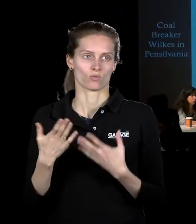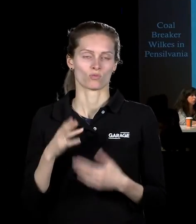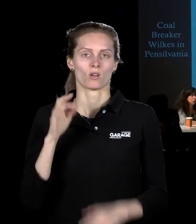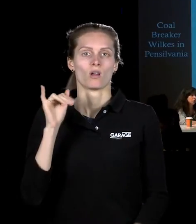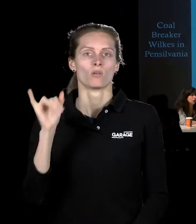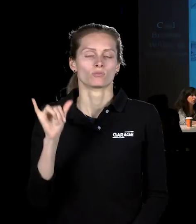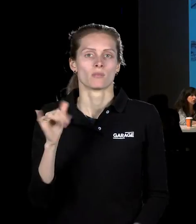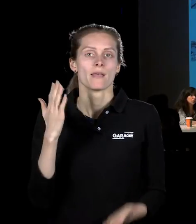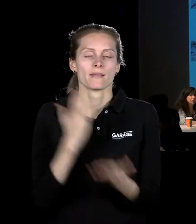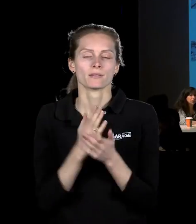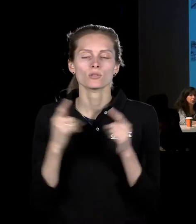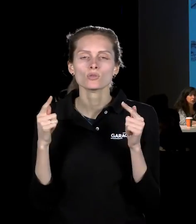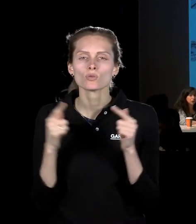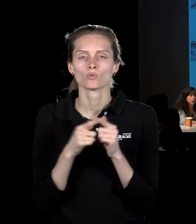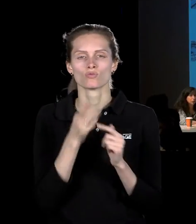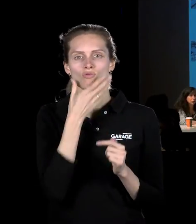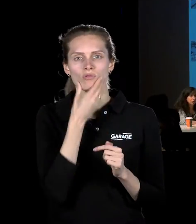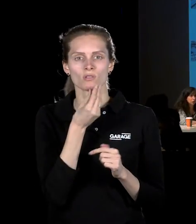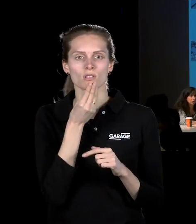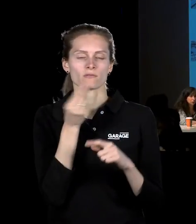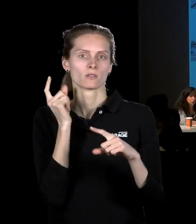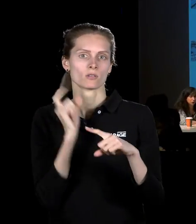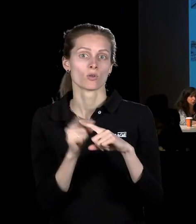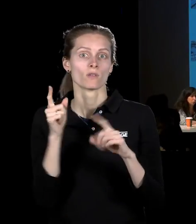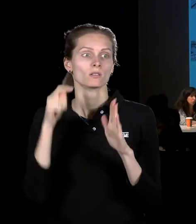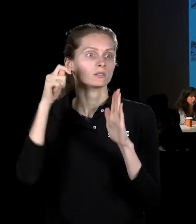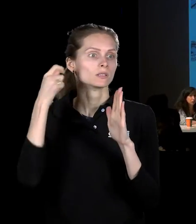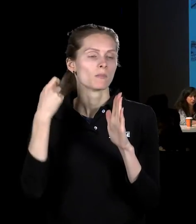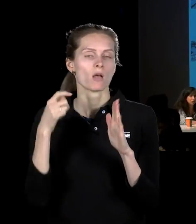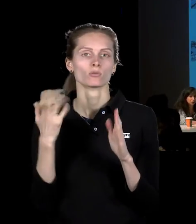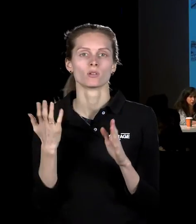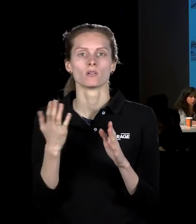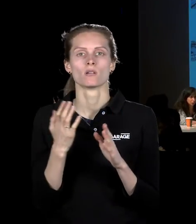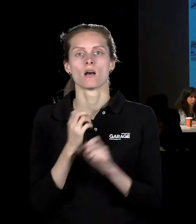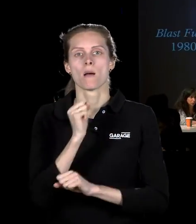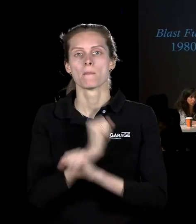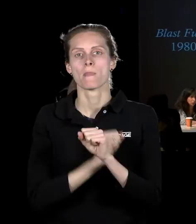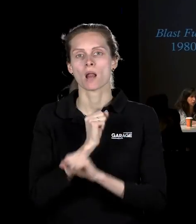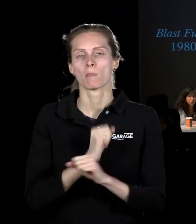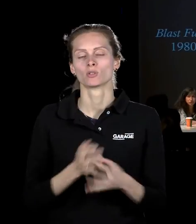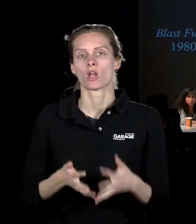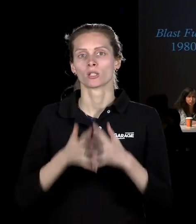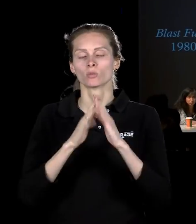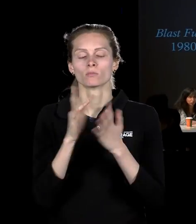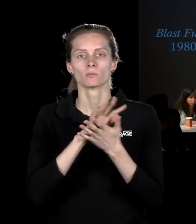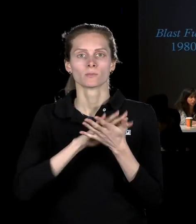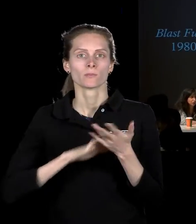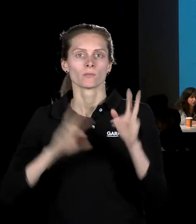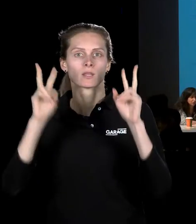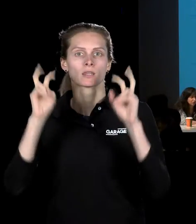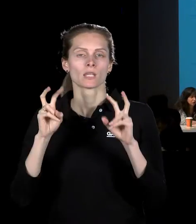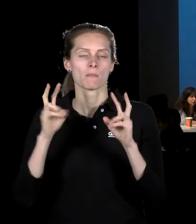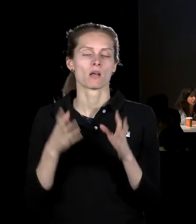есть очень точное и красивое определение, что они снимают промышленную архитектуру, если продолжать эту тему с соборами, которая, видимо, будет у